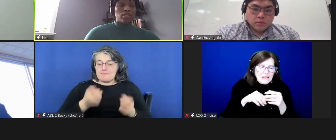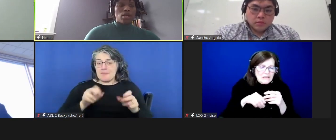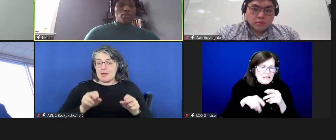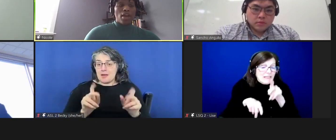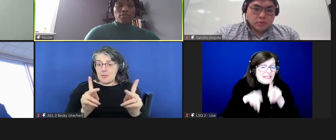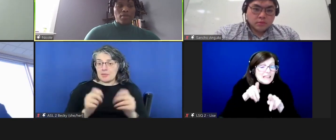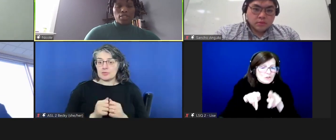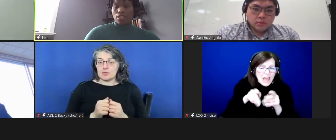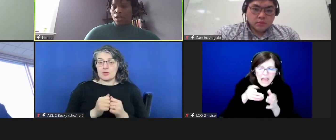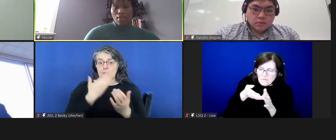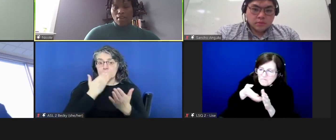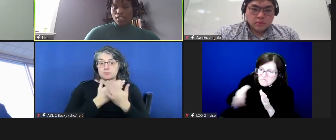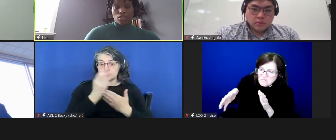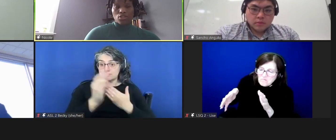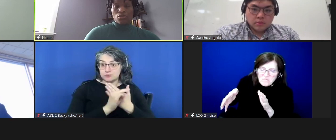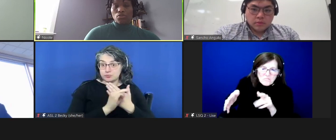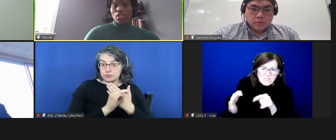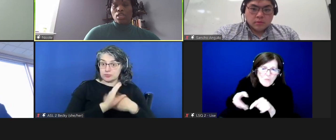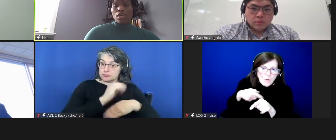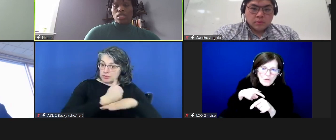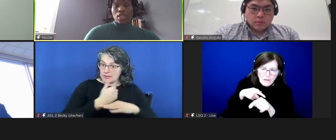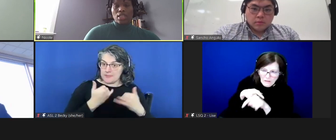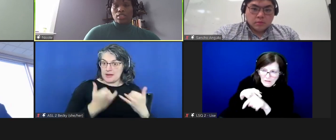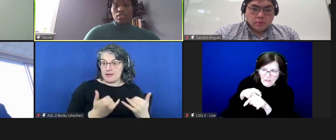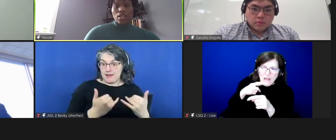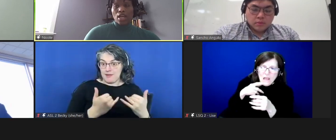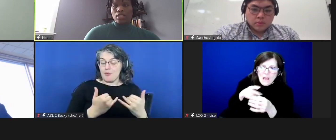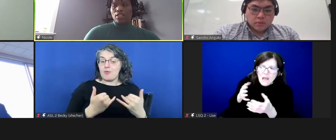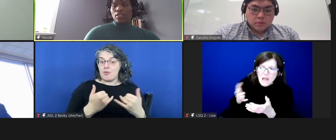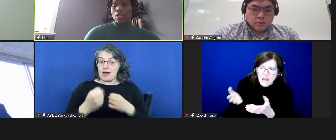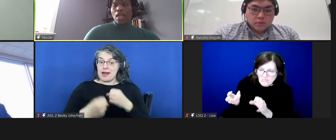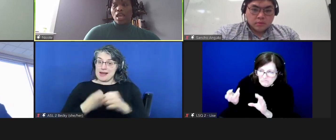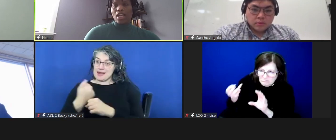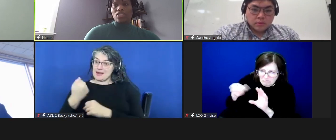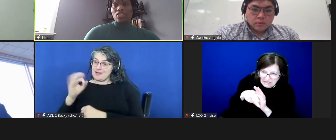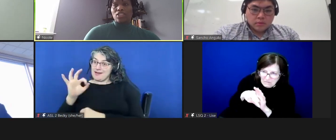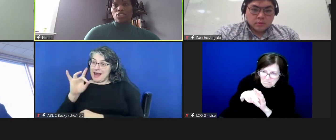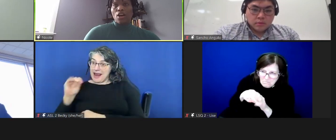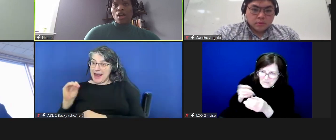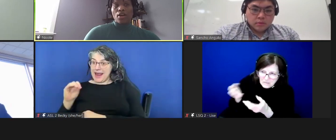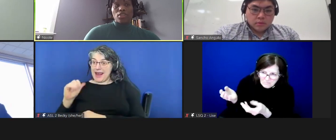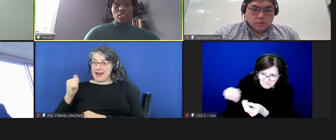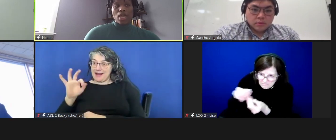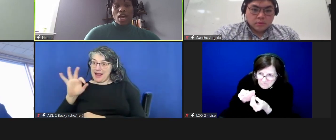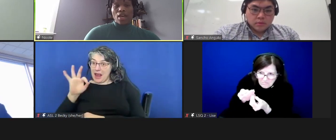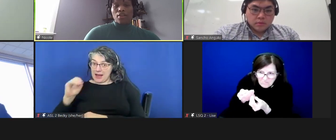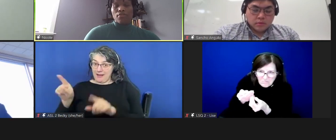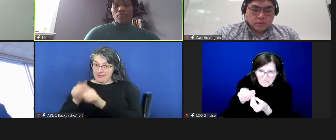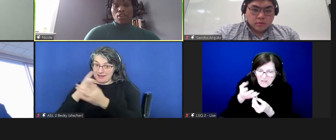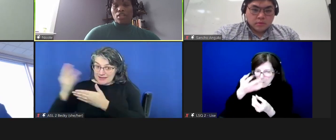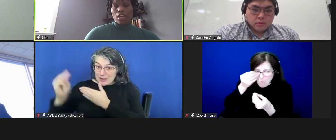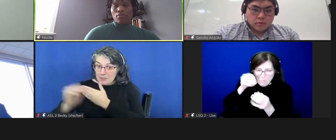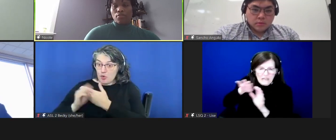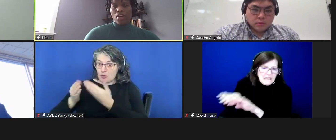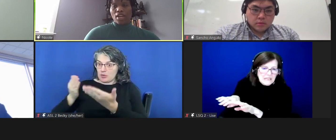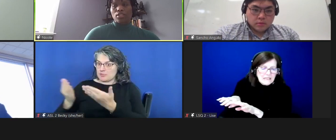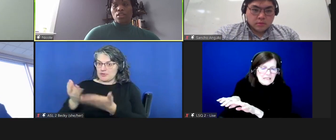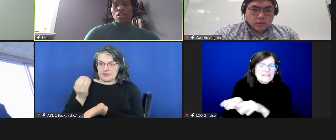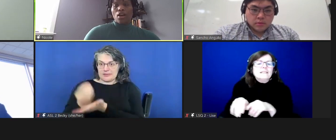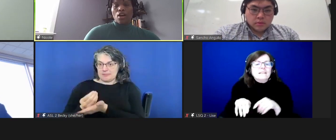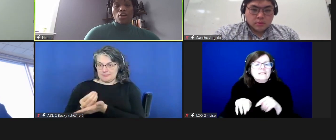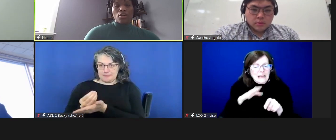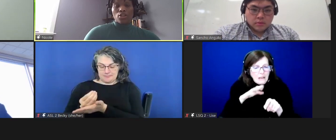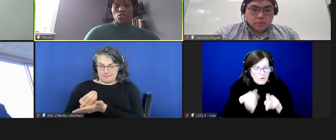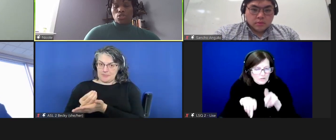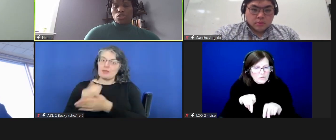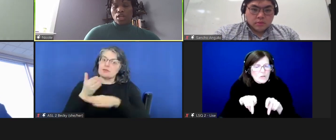côté, des jeunes qui sont laissés de côté. Parce qu'il y a des choses auxquelles ma famille, dans les années 80-90, auxquelles ma famille ne pouvait